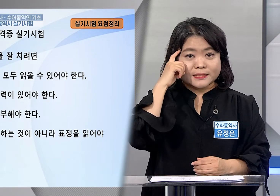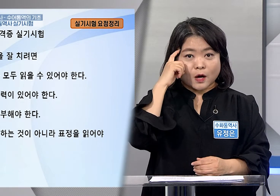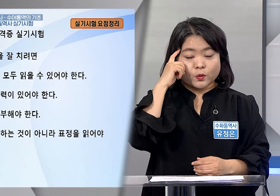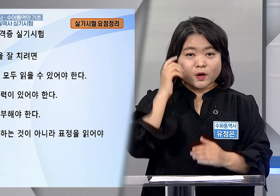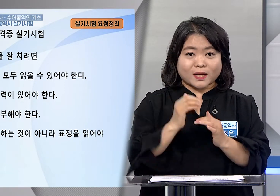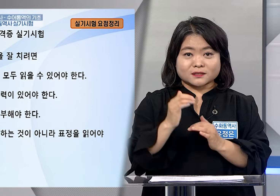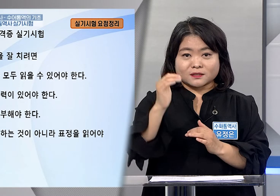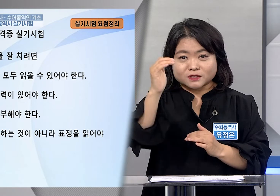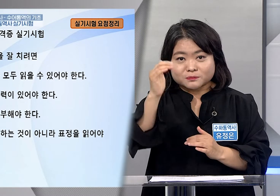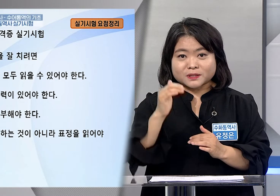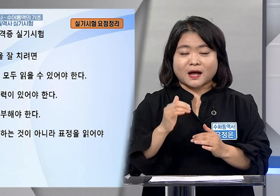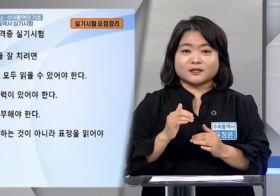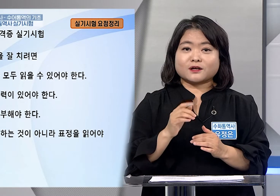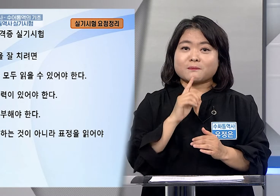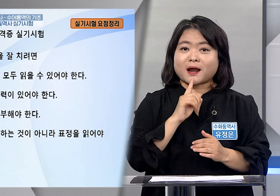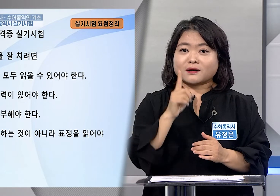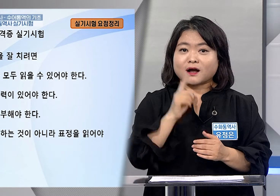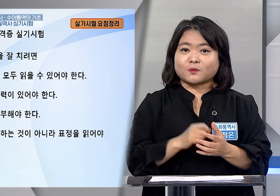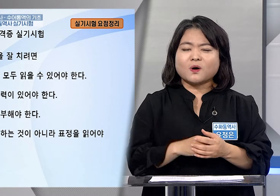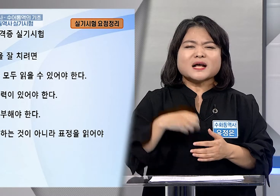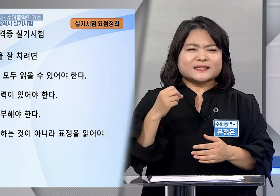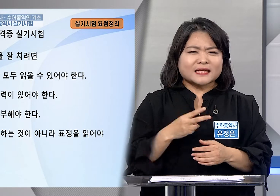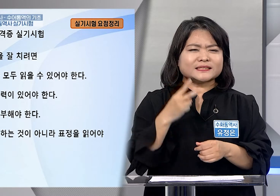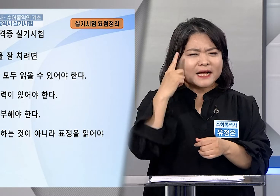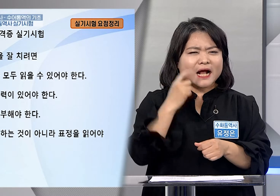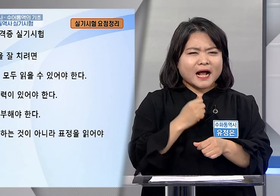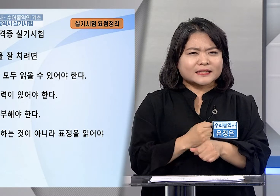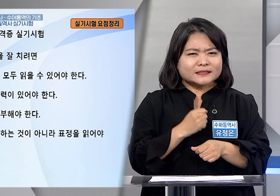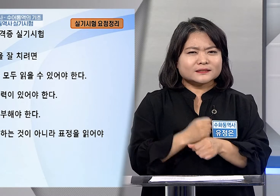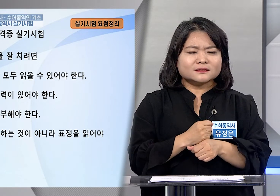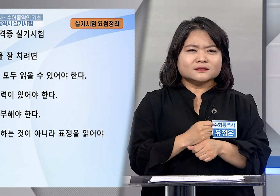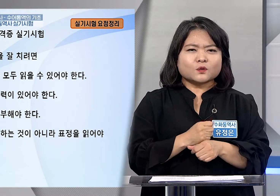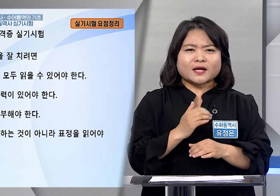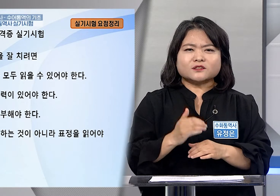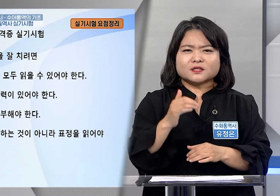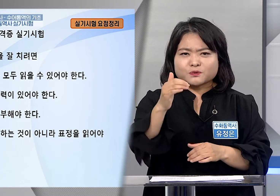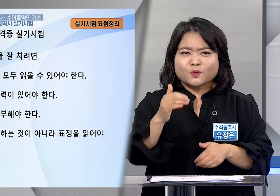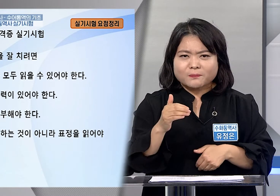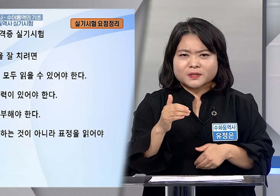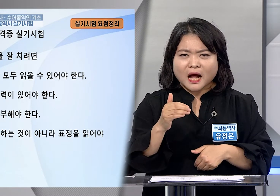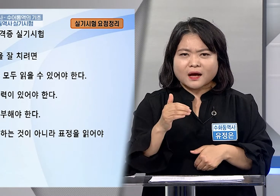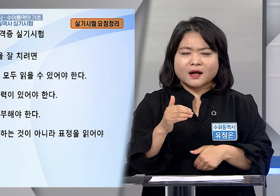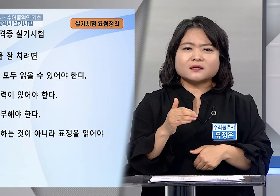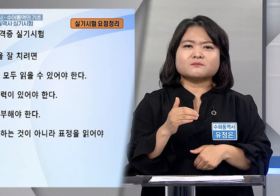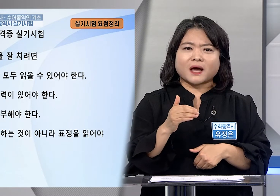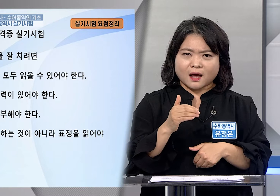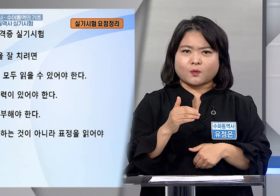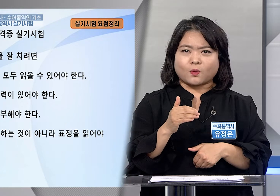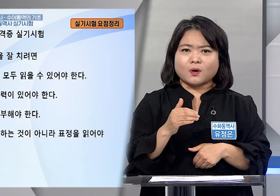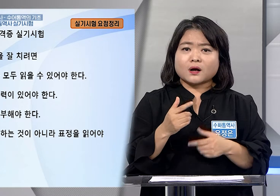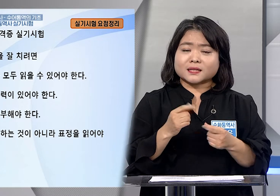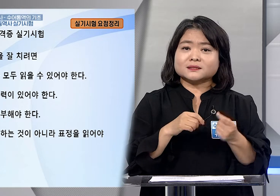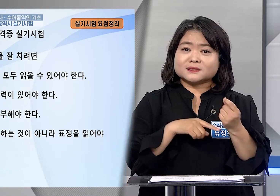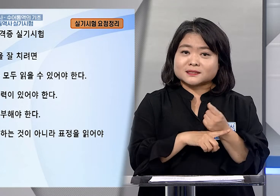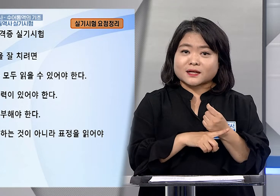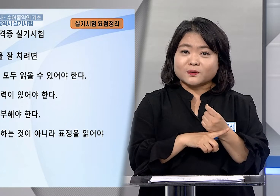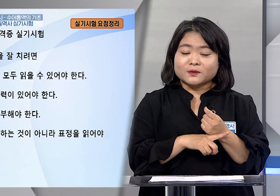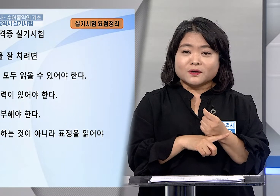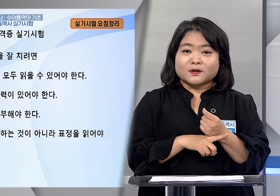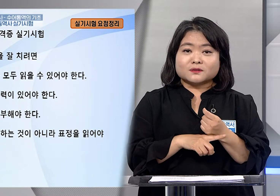재사고의 과정이 거칩니다. 이렇게 말하는 거하고 다시 생각하는 과정이 필요합니다 라는 말하고 같은 뜻이잖아요.